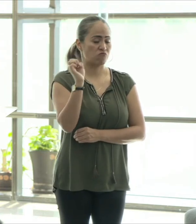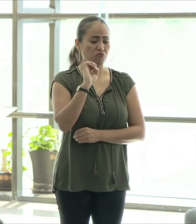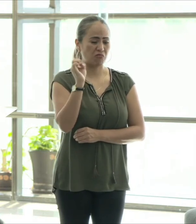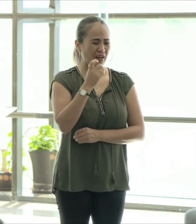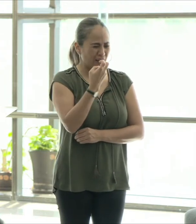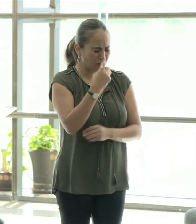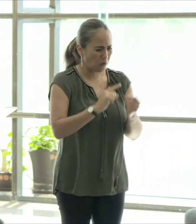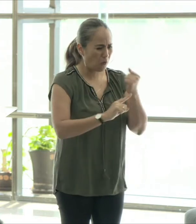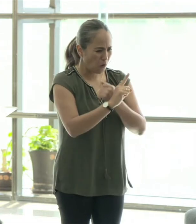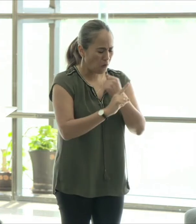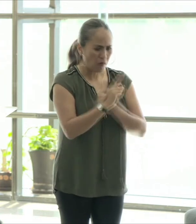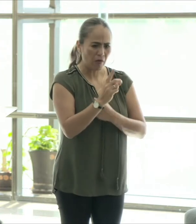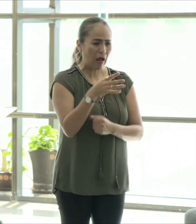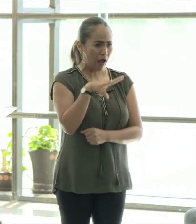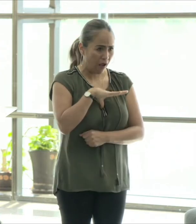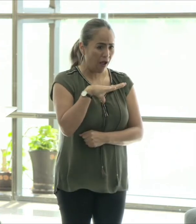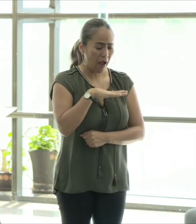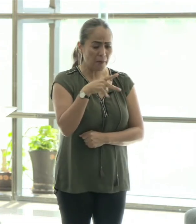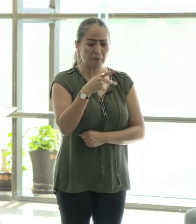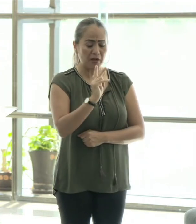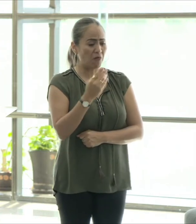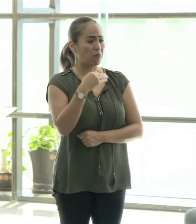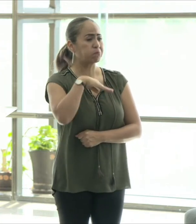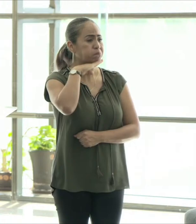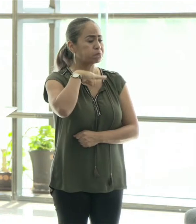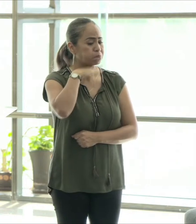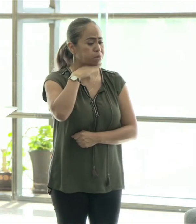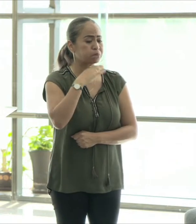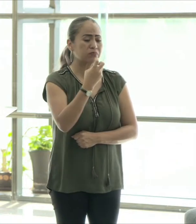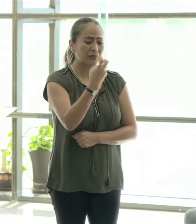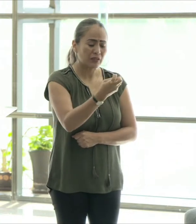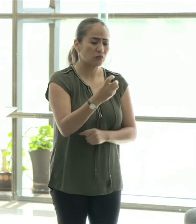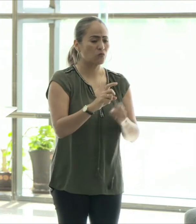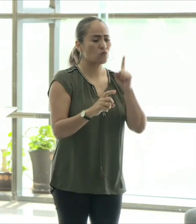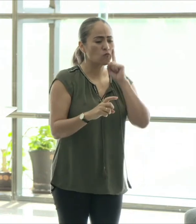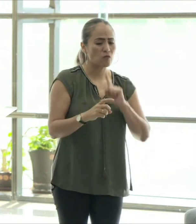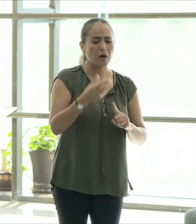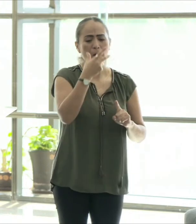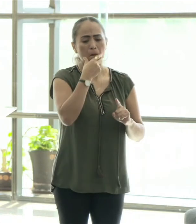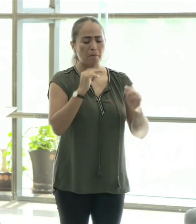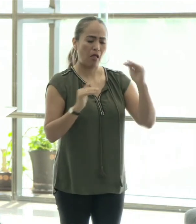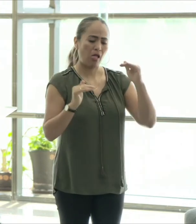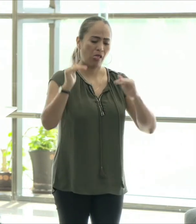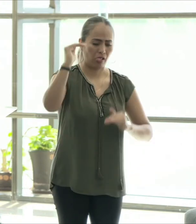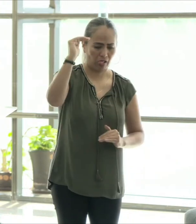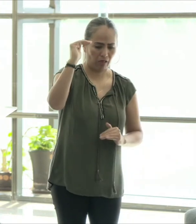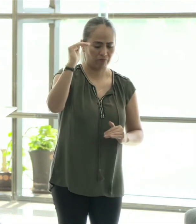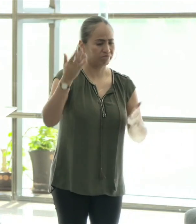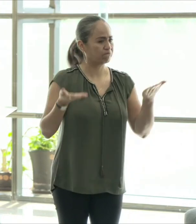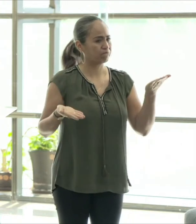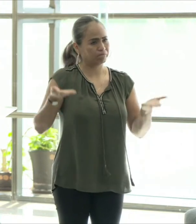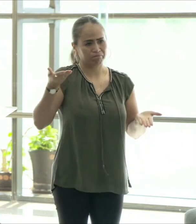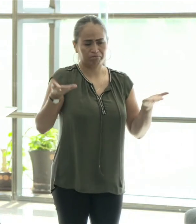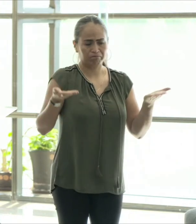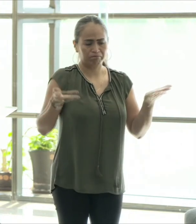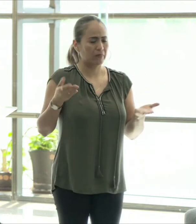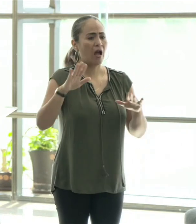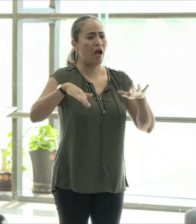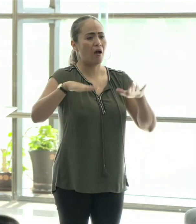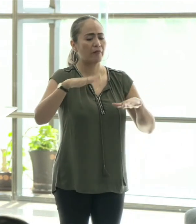que no las vemos son parte de estas desigualdades de género y son partes de estas brechas y muchas veces no las tenemos conscientes